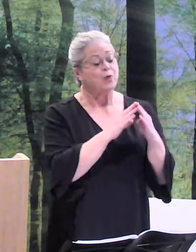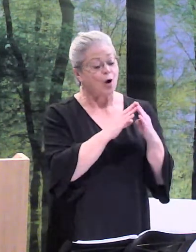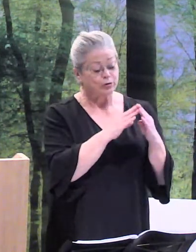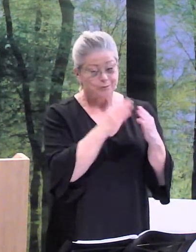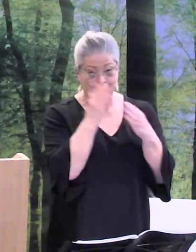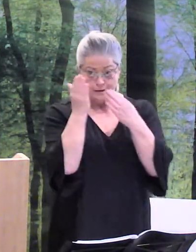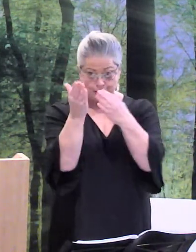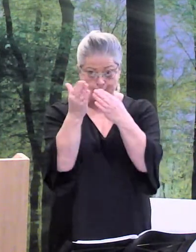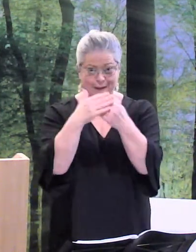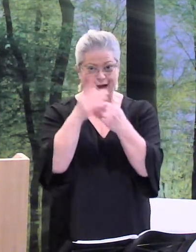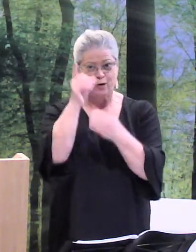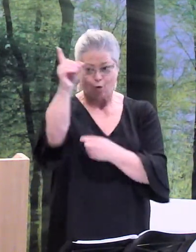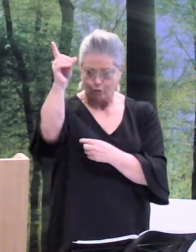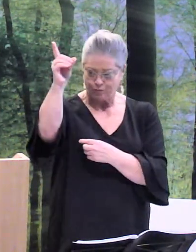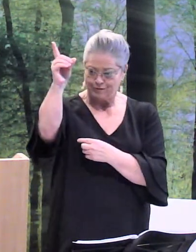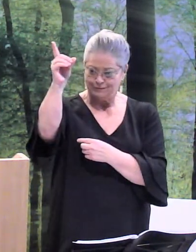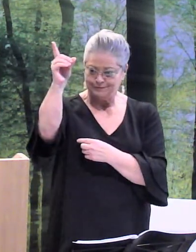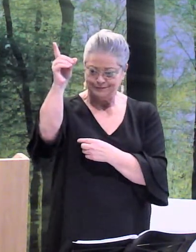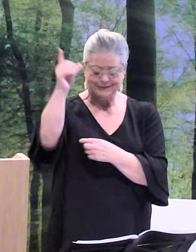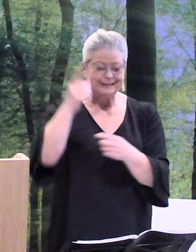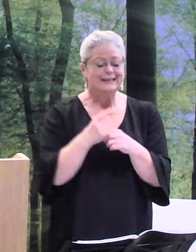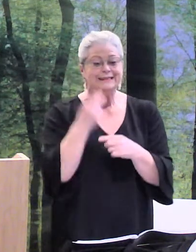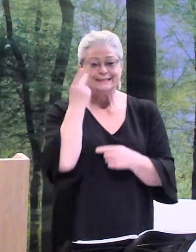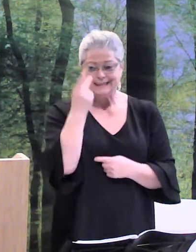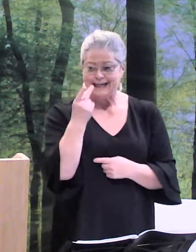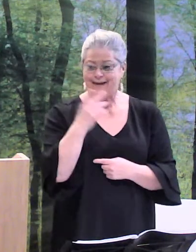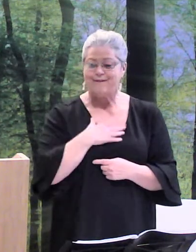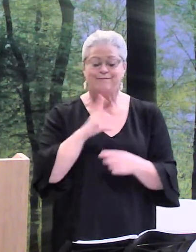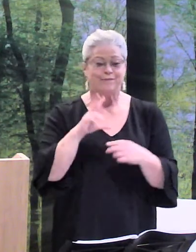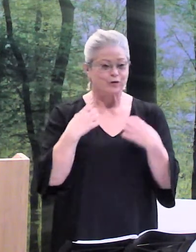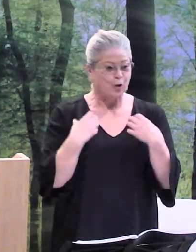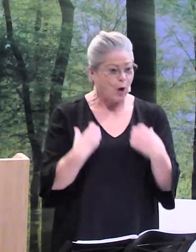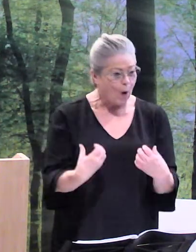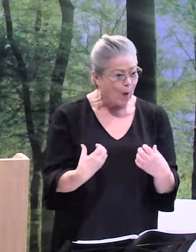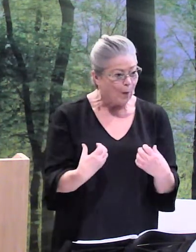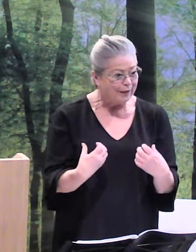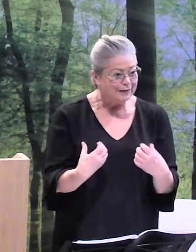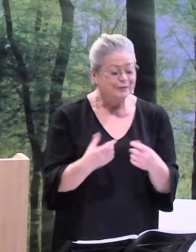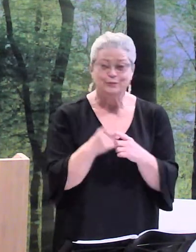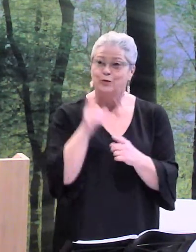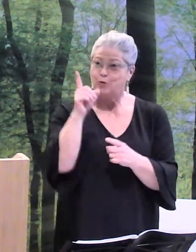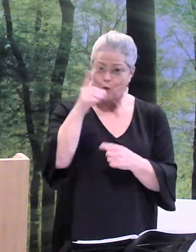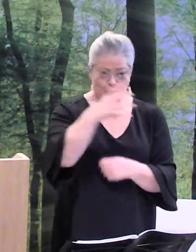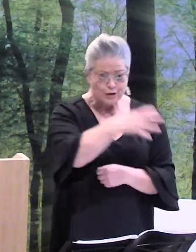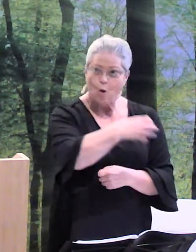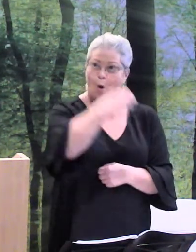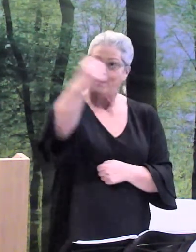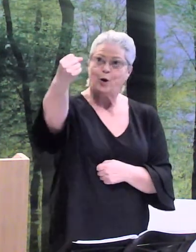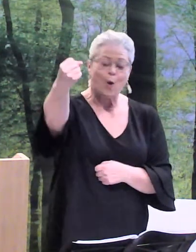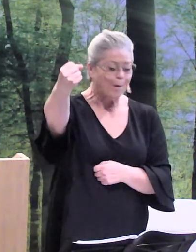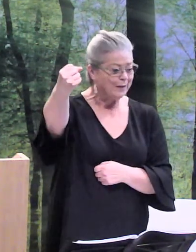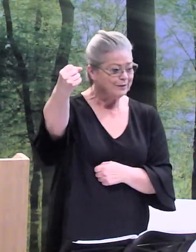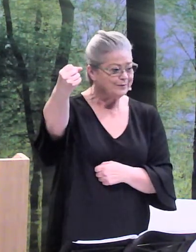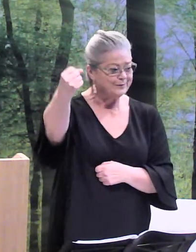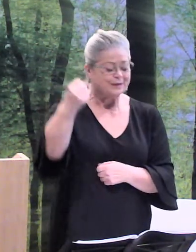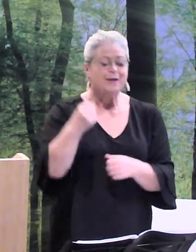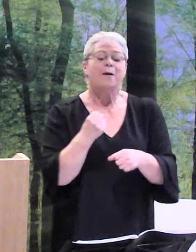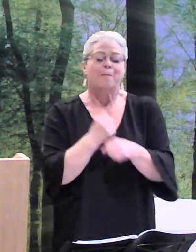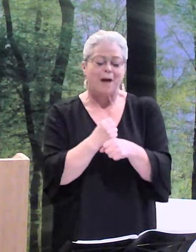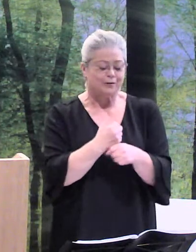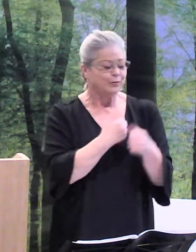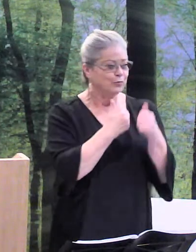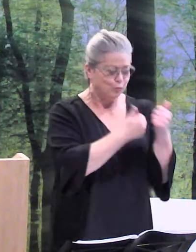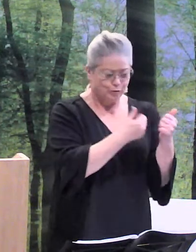zijn bij God. Ten teken van vertrouwen dat hij door God is opgenomen. Je maakt het